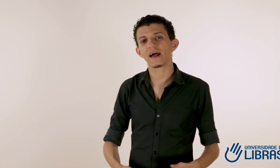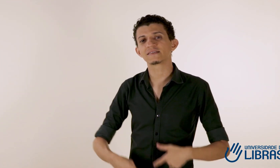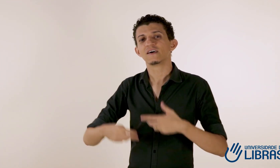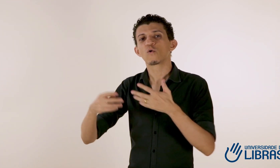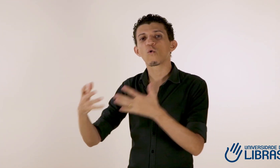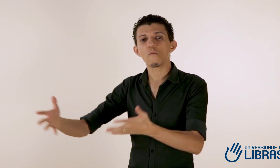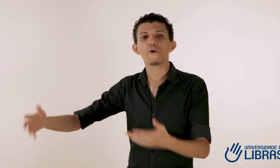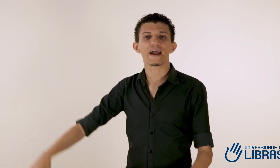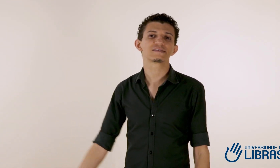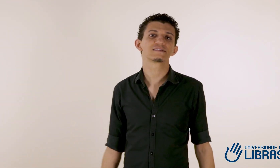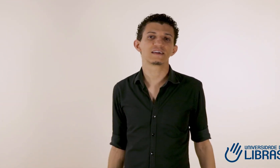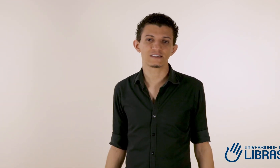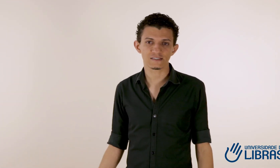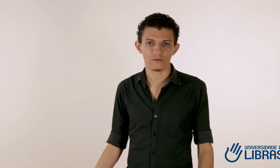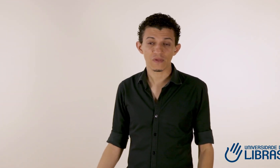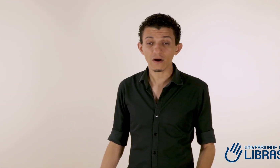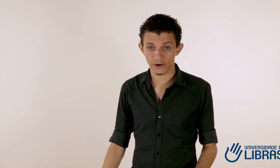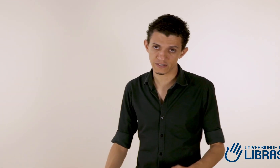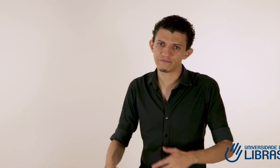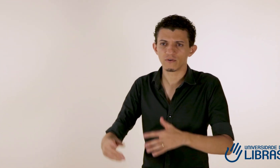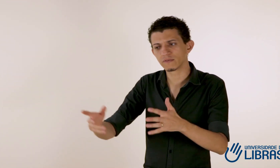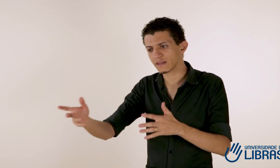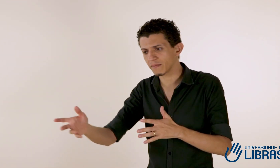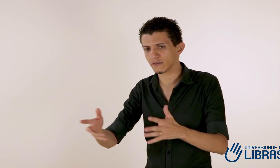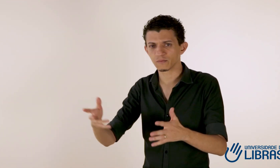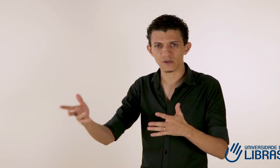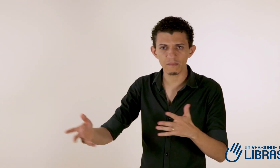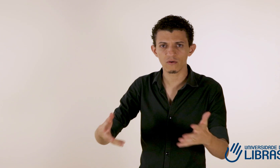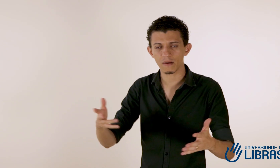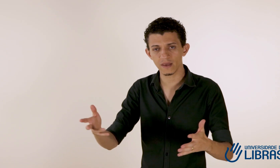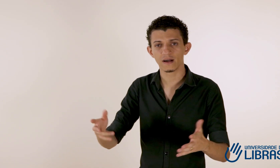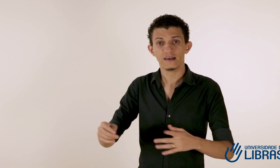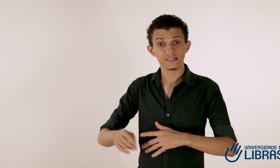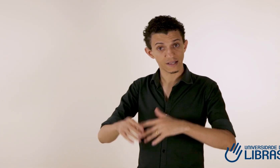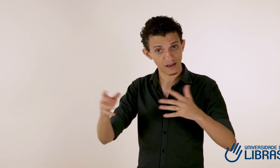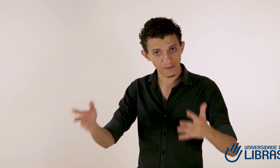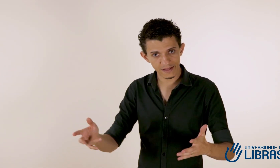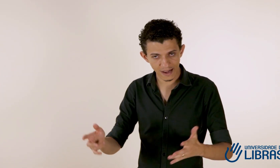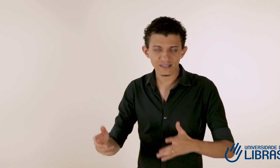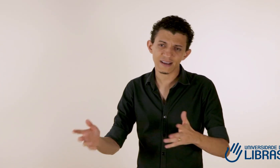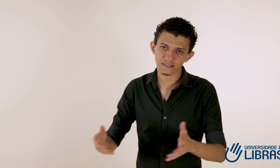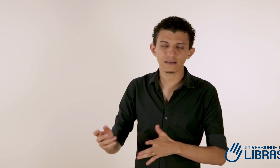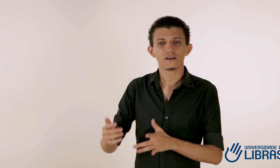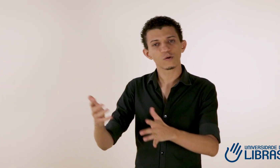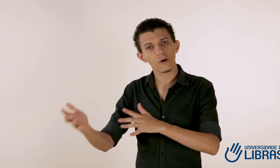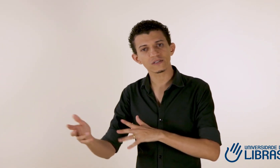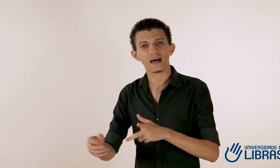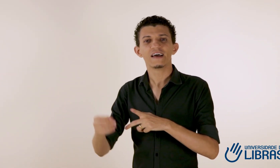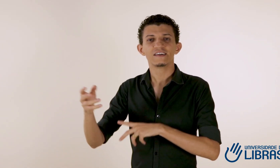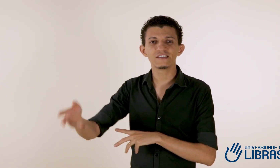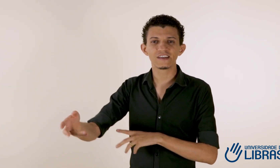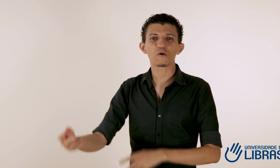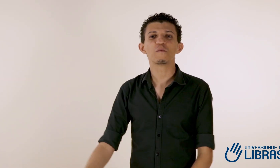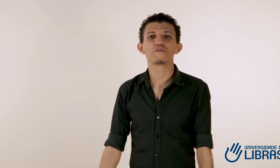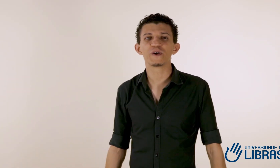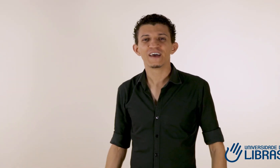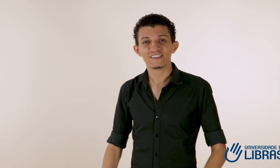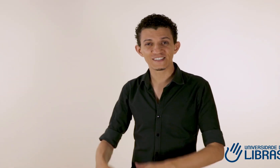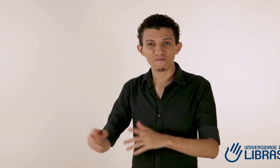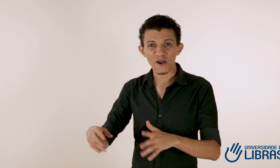elas como é essa sinalização. Agora, se for um determinado tipo de amigo ou amiga, você tem mais liberdade, aí sim, tu pode ir lá dizer como foi. Diz também, olha,